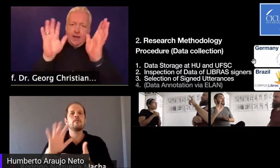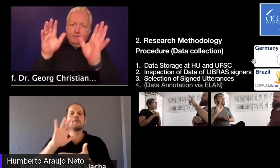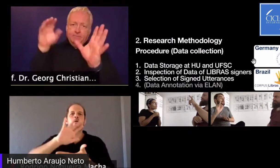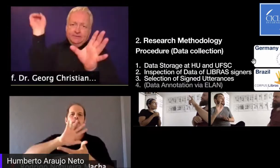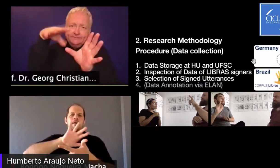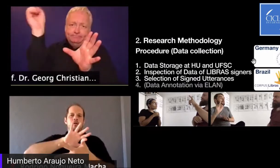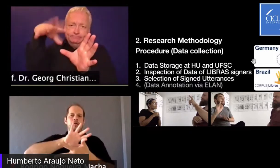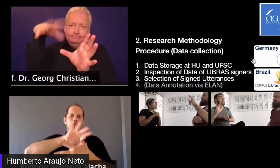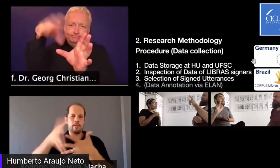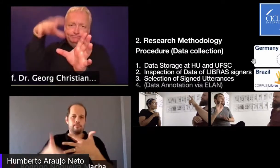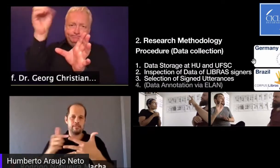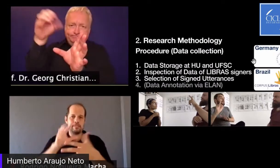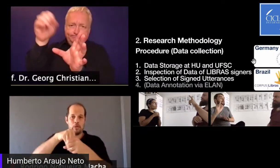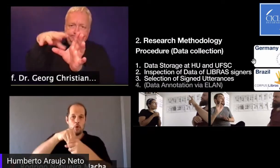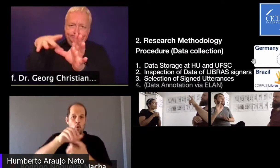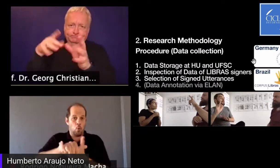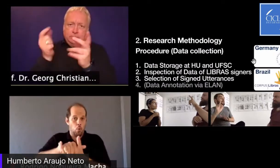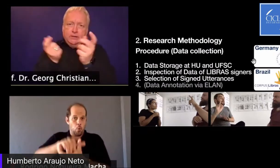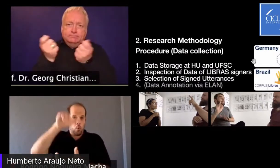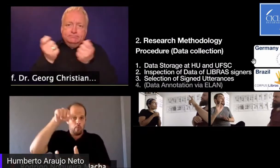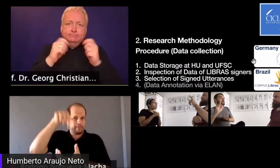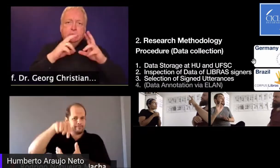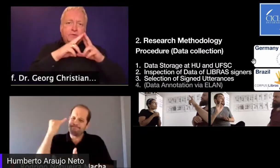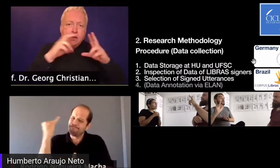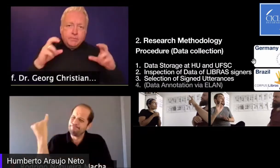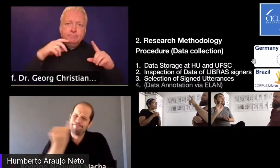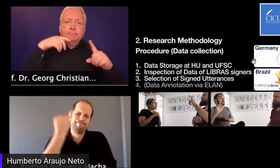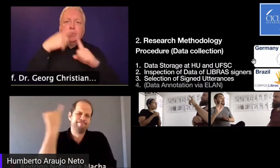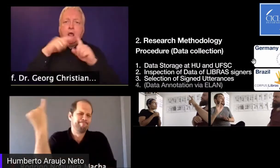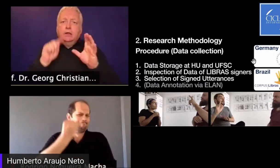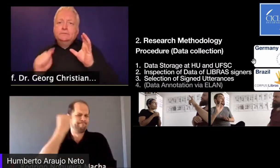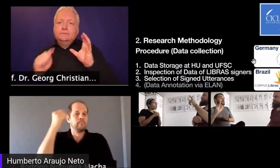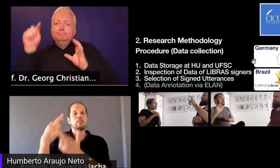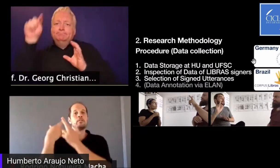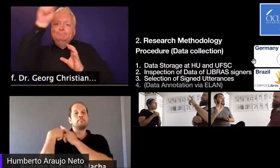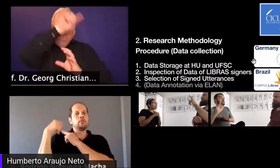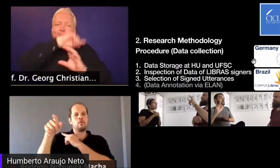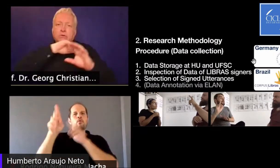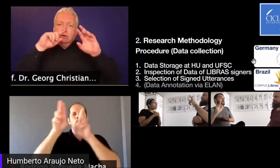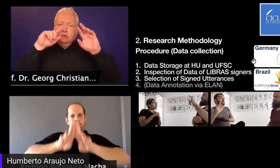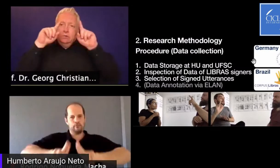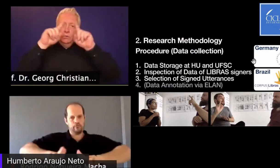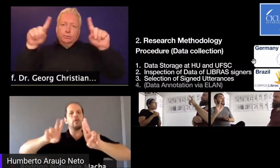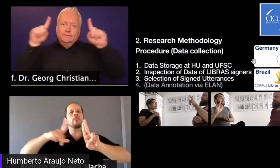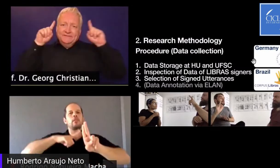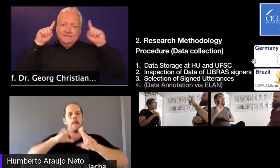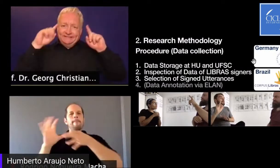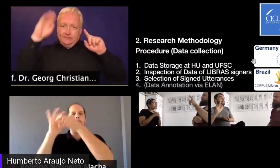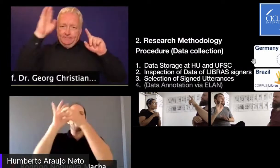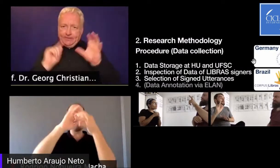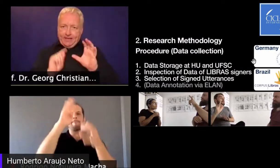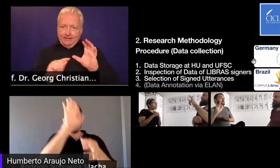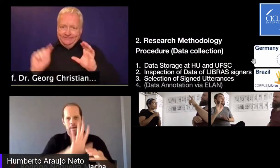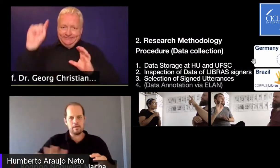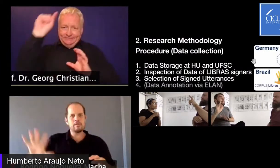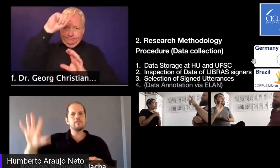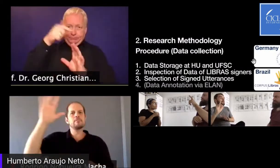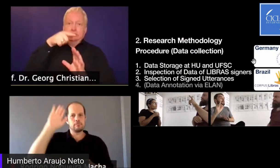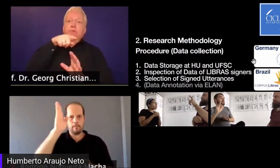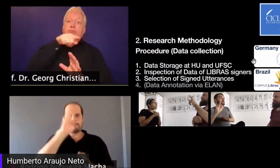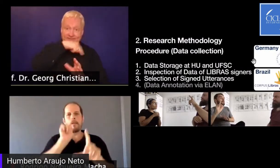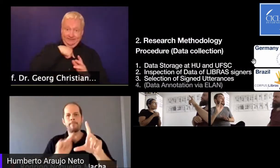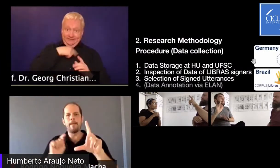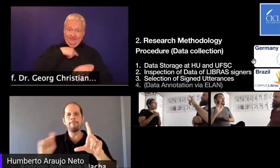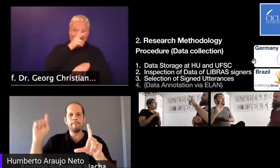É importante dizer que os dados, eles acabam compondo, né, um corpus que é extremamente